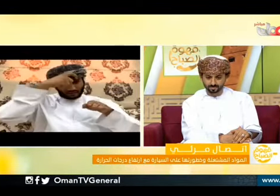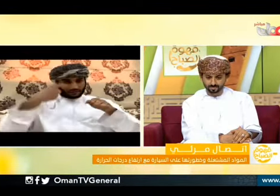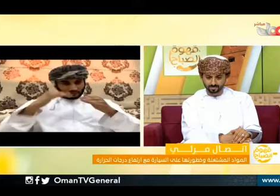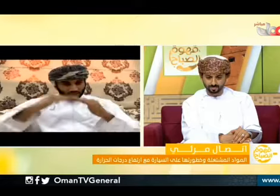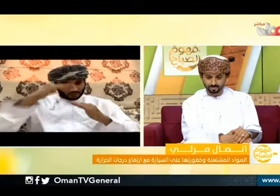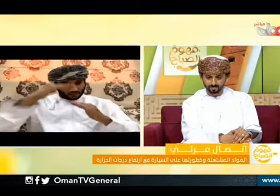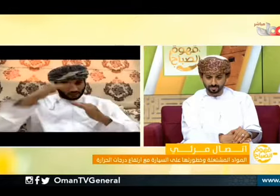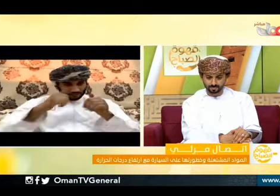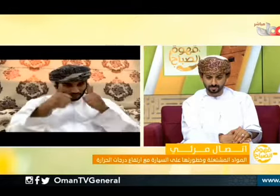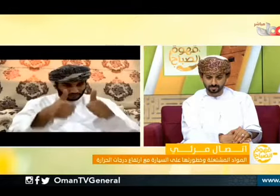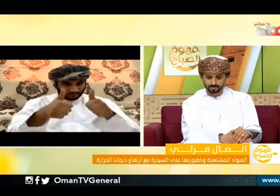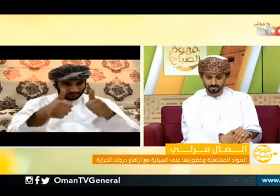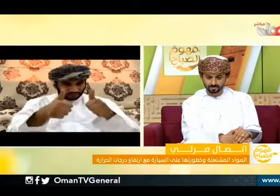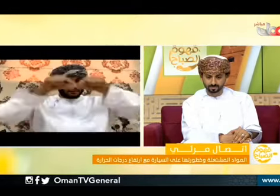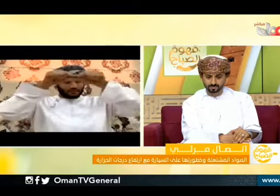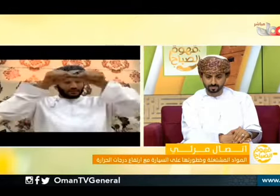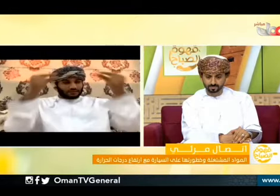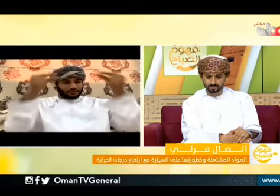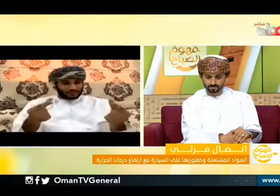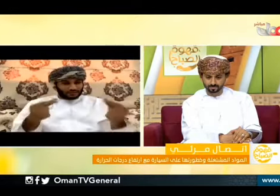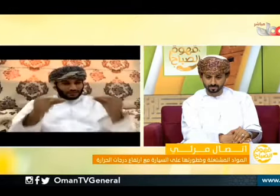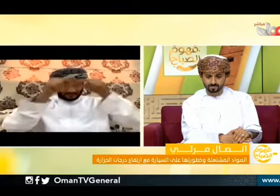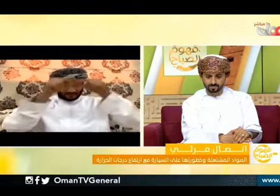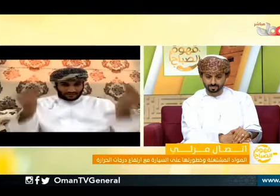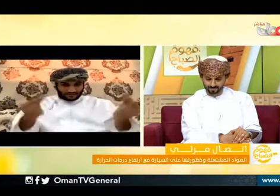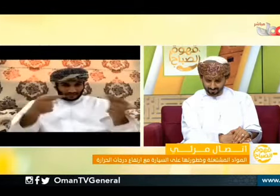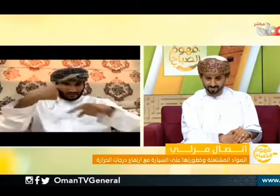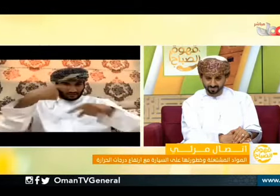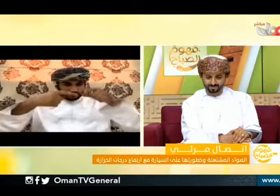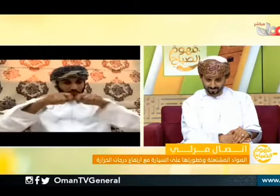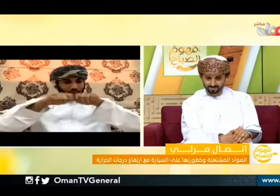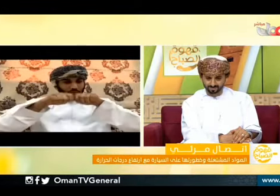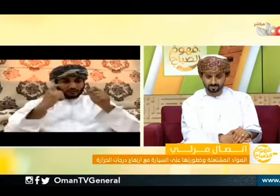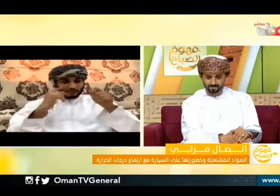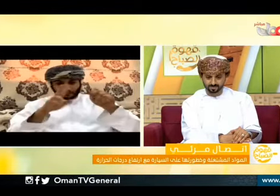على الماكينة، هل أن